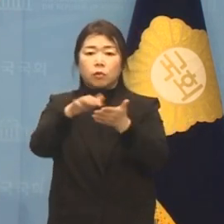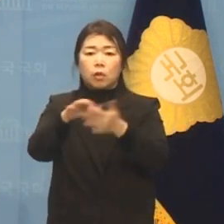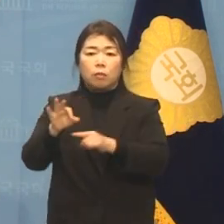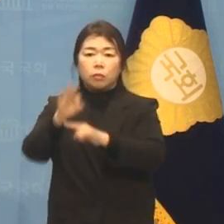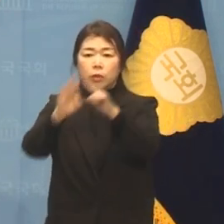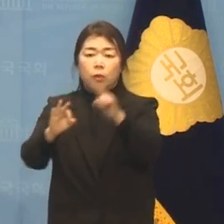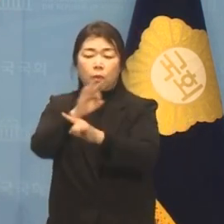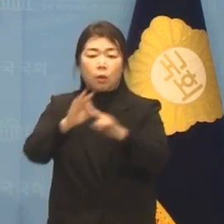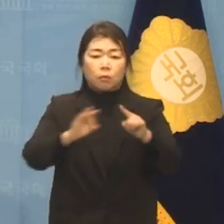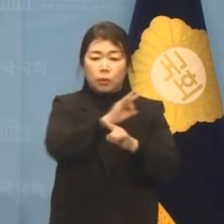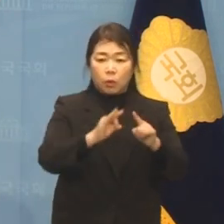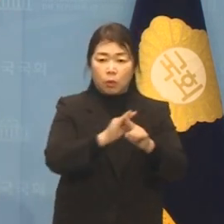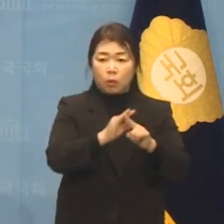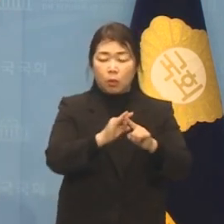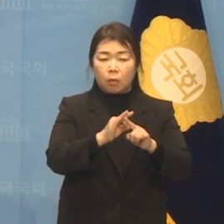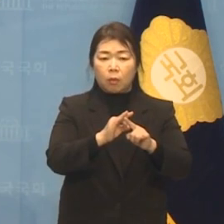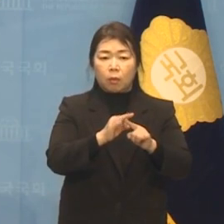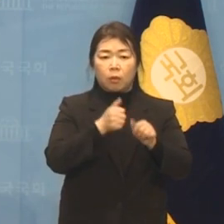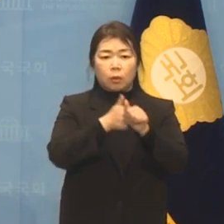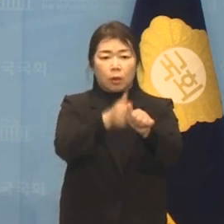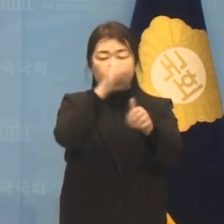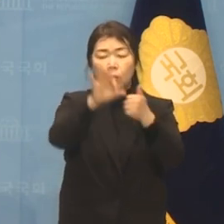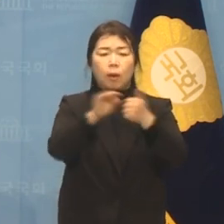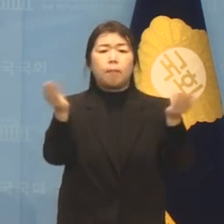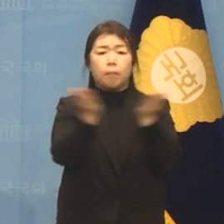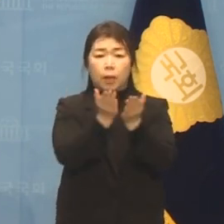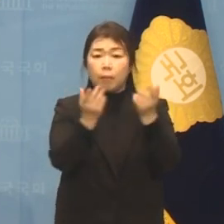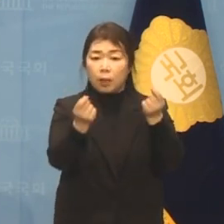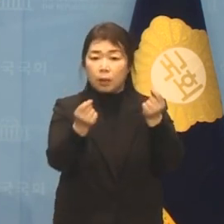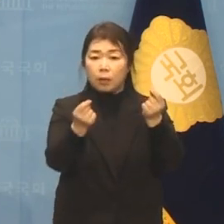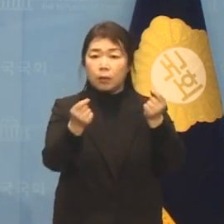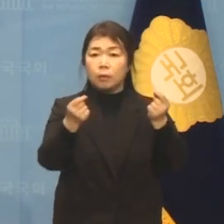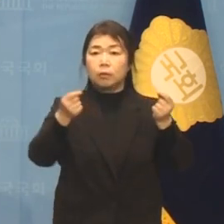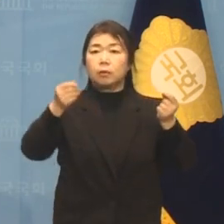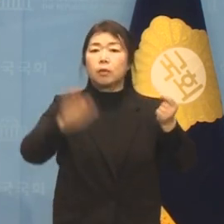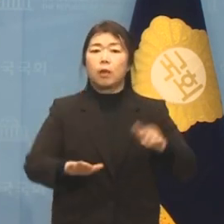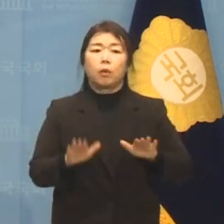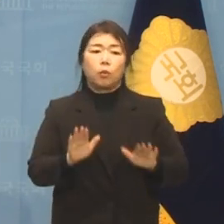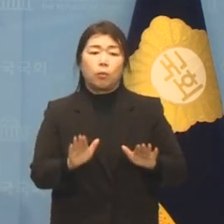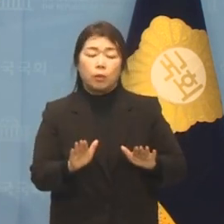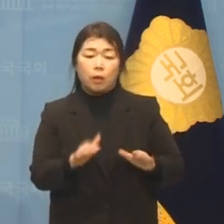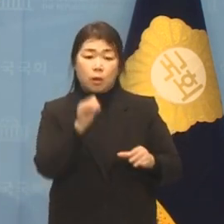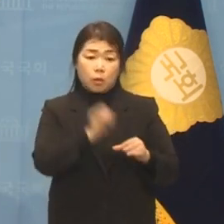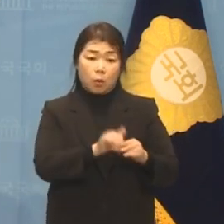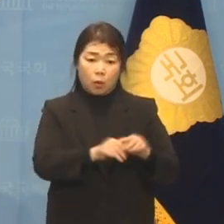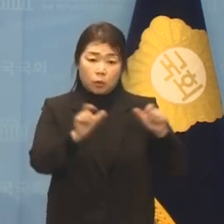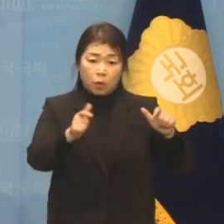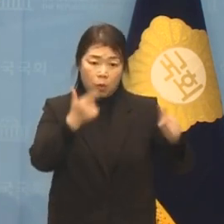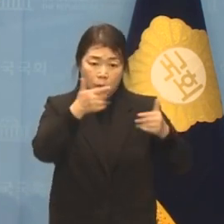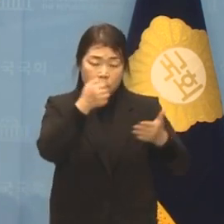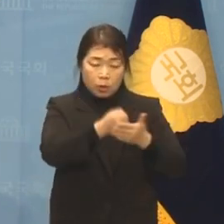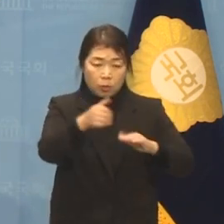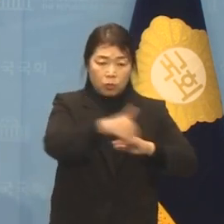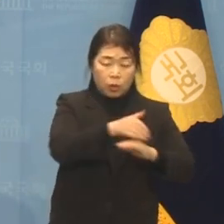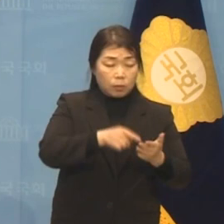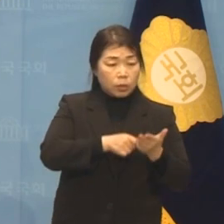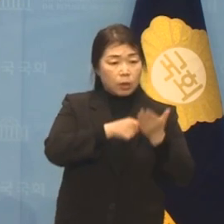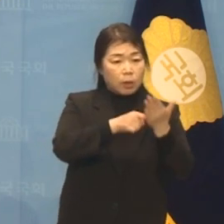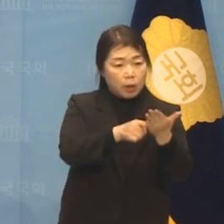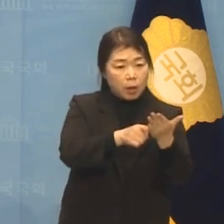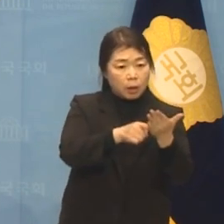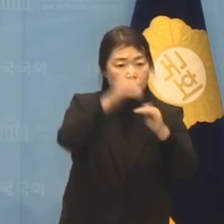오히려 부합한 실정입니다. 그런데 이번에 선거구 획정위가 제안한